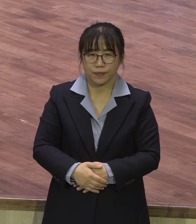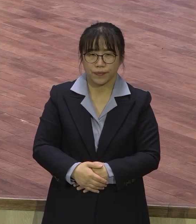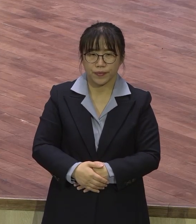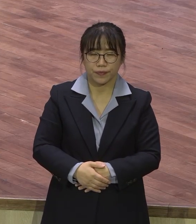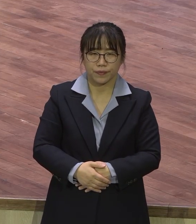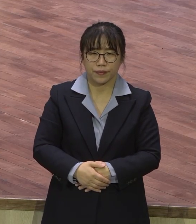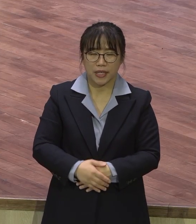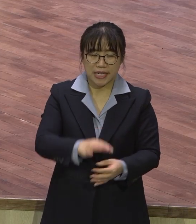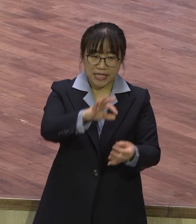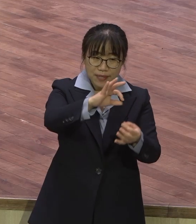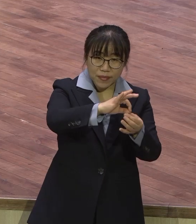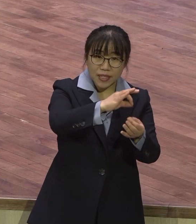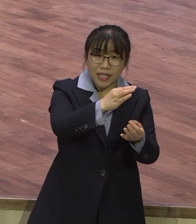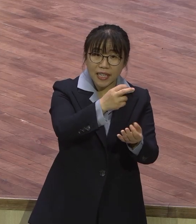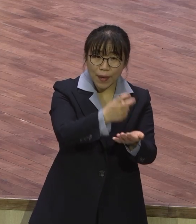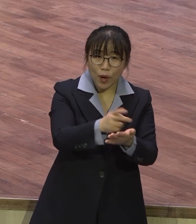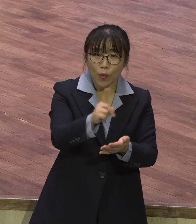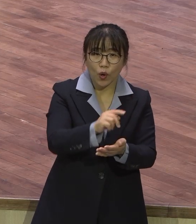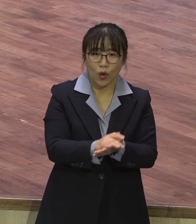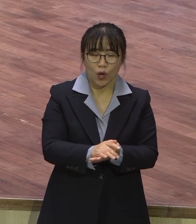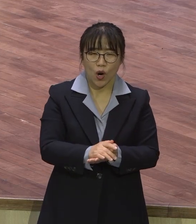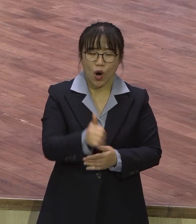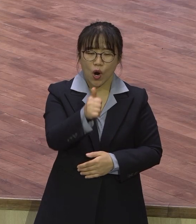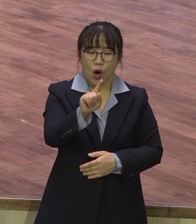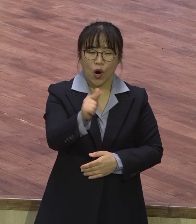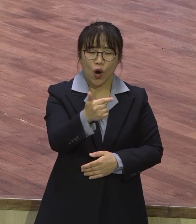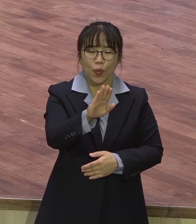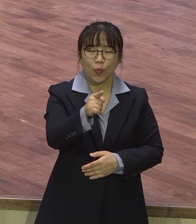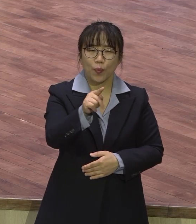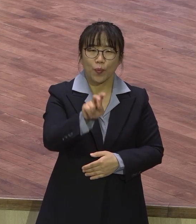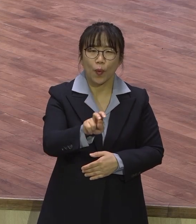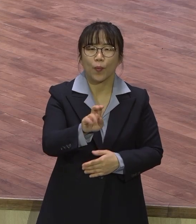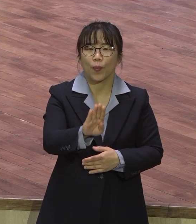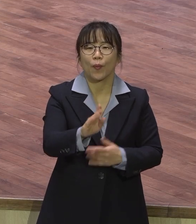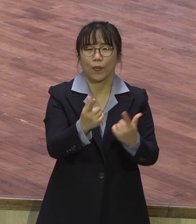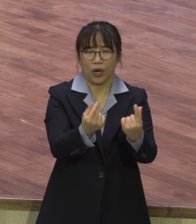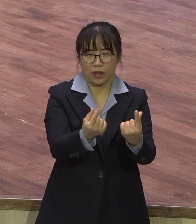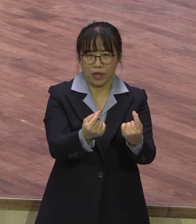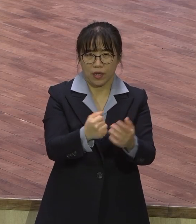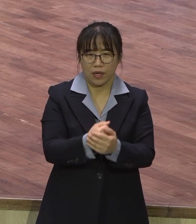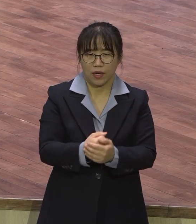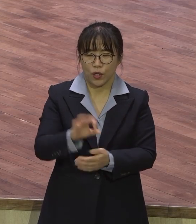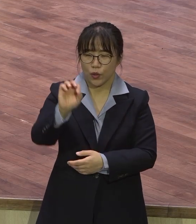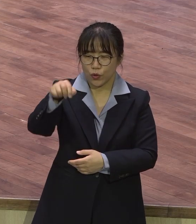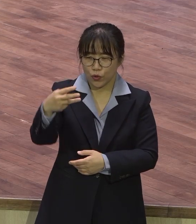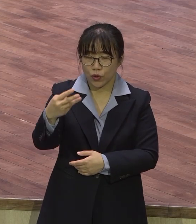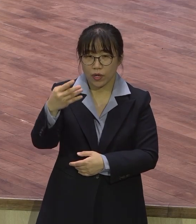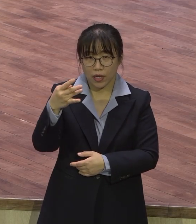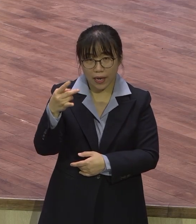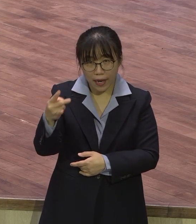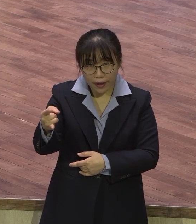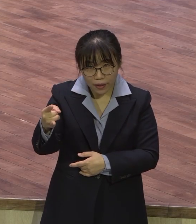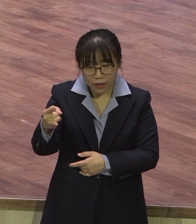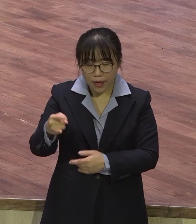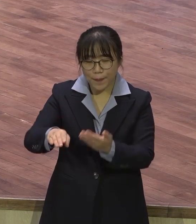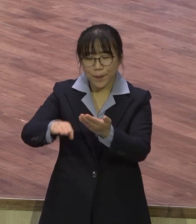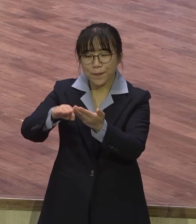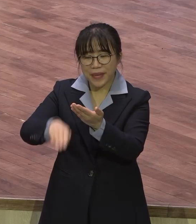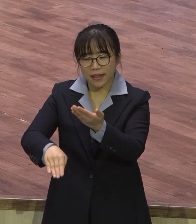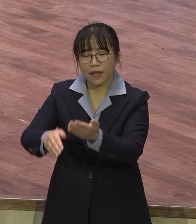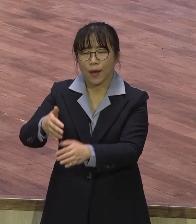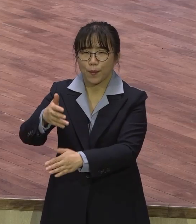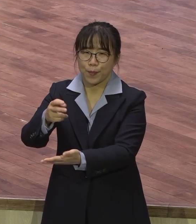헌법이고 윤례는 헌법 아래에는 법규나 규칙 그러니까 하위법이라 그렇게 말합니다